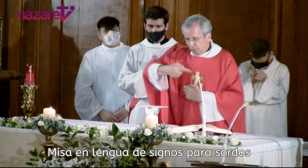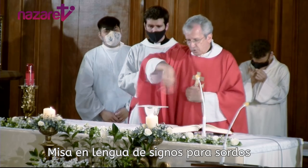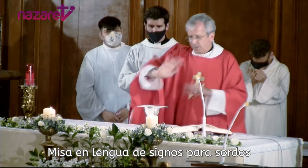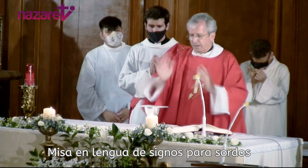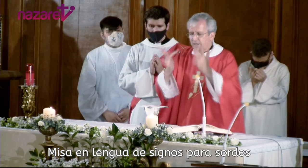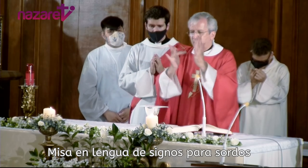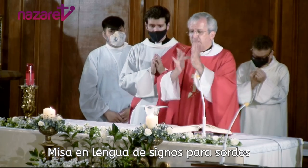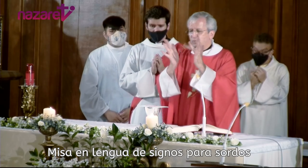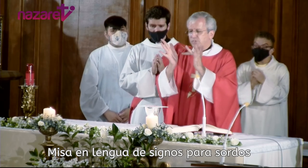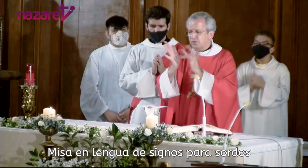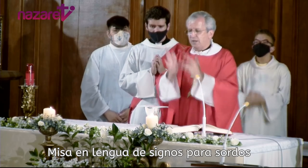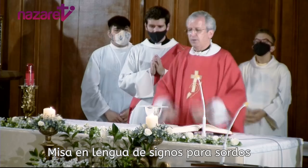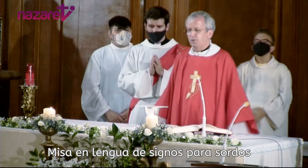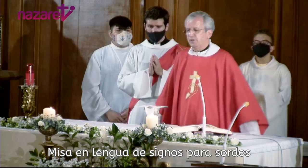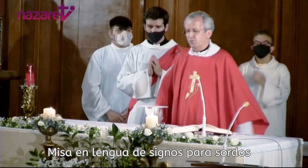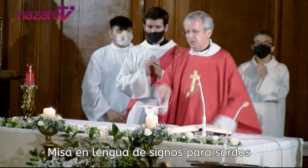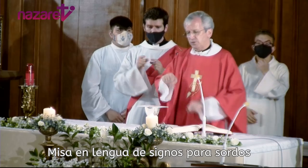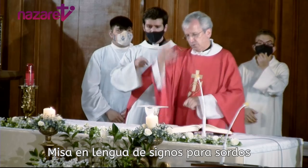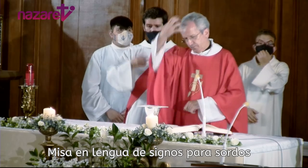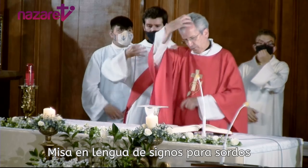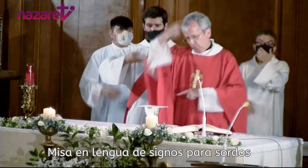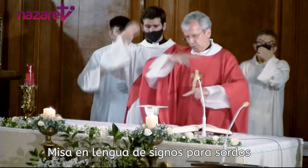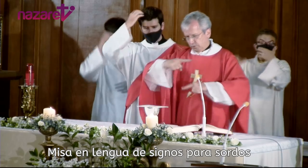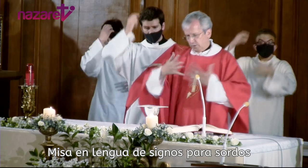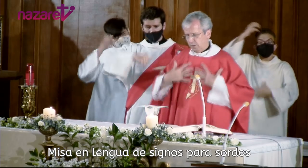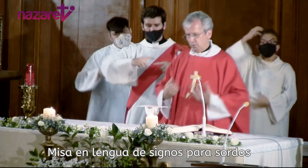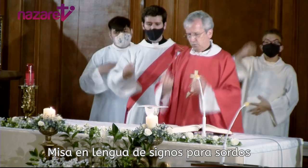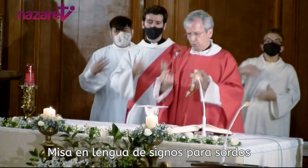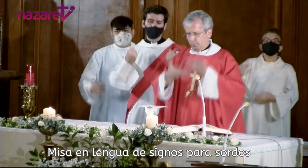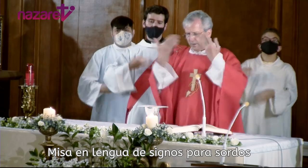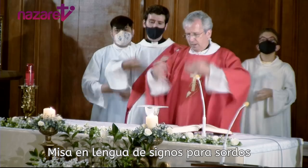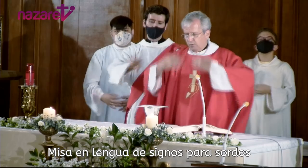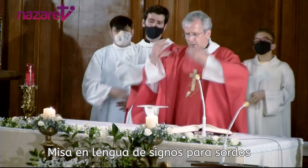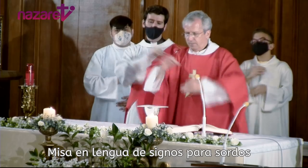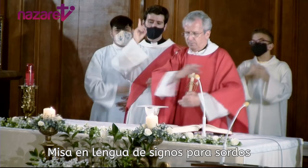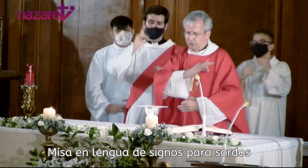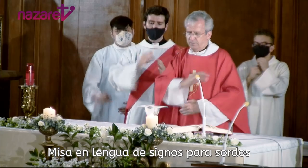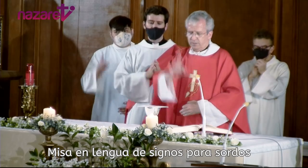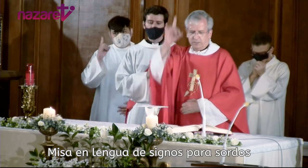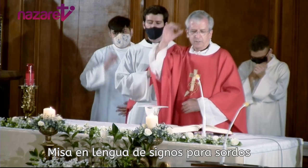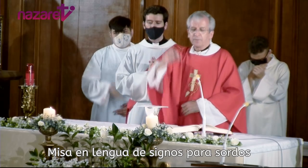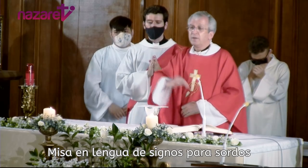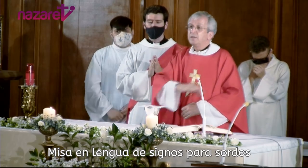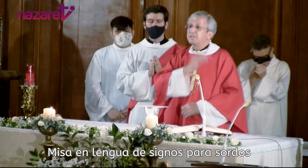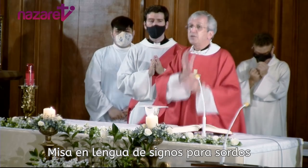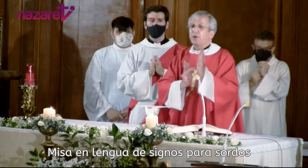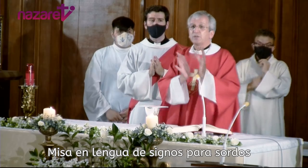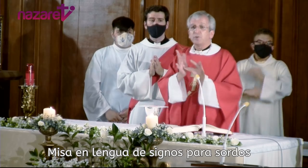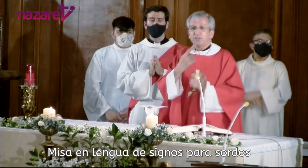gloriosa venida de nuestro Salvador Jesucristo. Tuyo es el reino, tuyo el poder y la gloria por siempre, Señor. Señor Jesucristo,